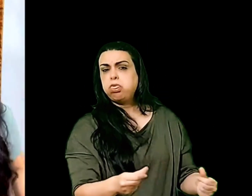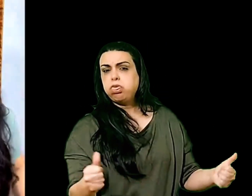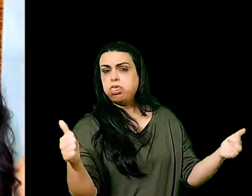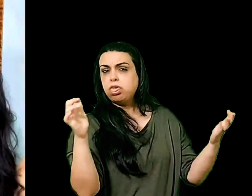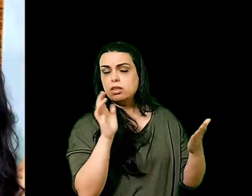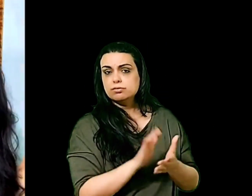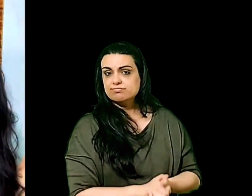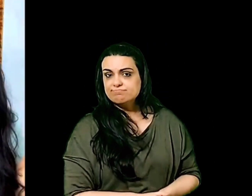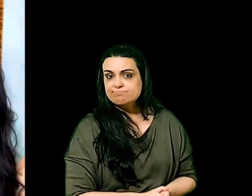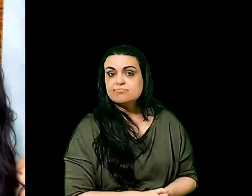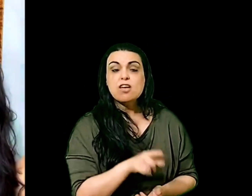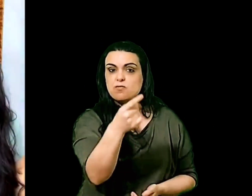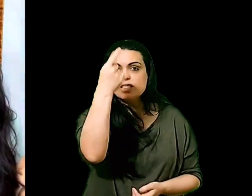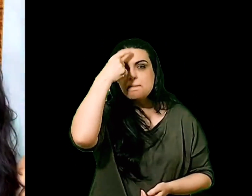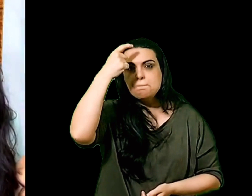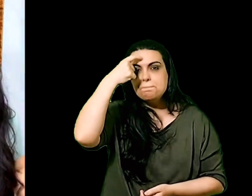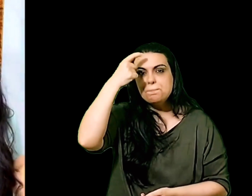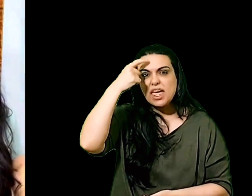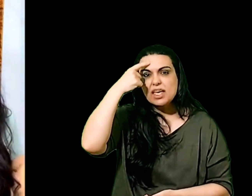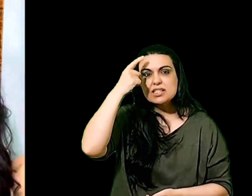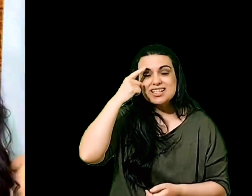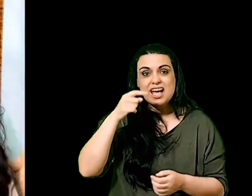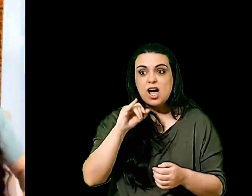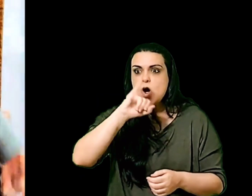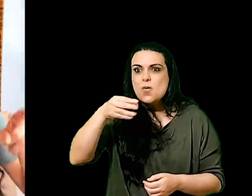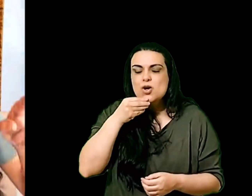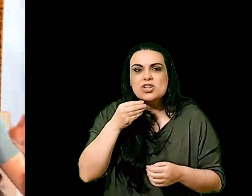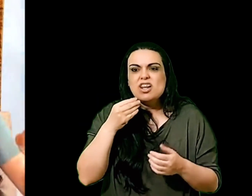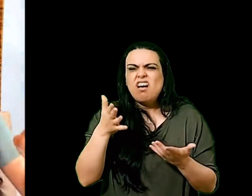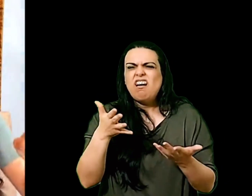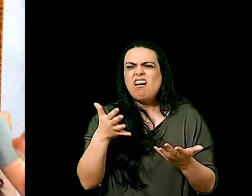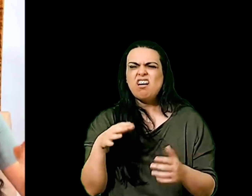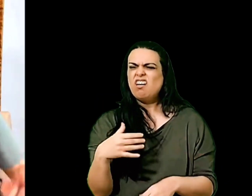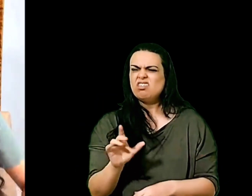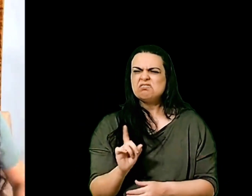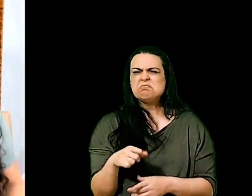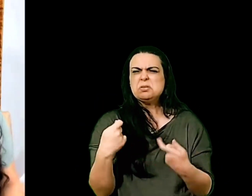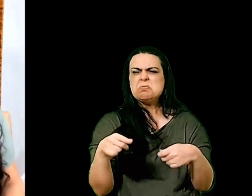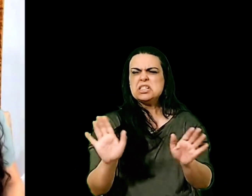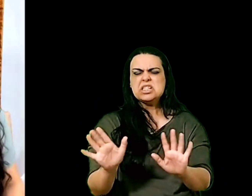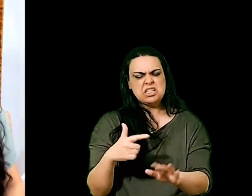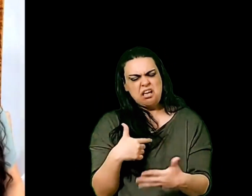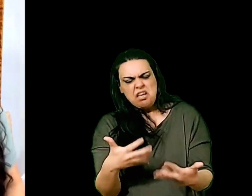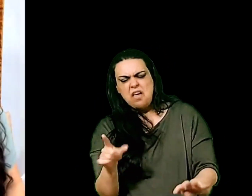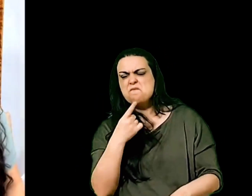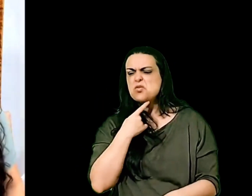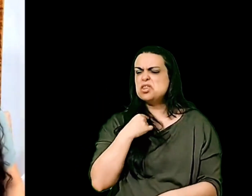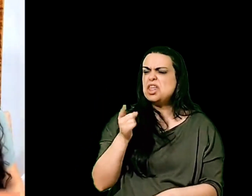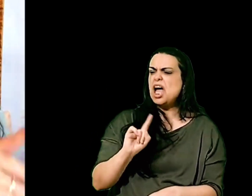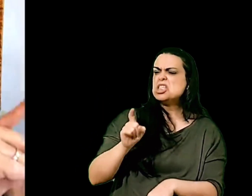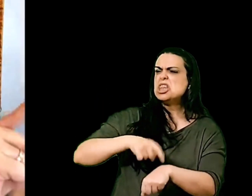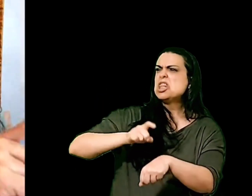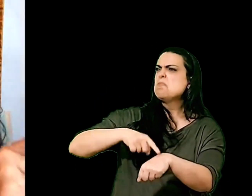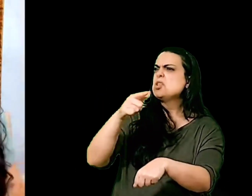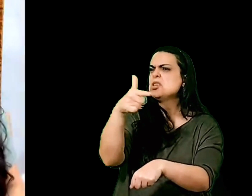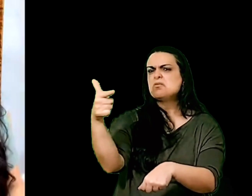obsoletas. Não porque elas não são úteis, mas porque a gente achou que, olhando para o tempo da oportunidade, poderia negligenciar o que Deus está fazendo agora